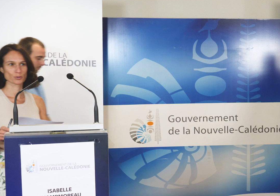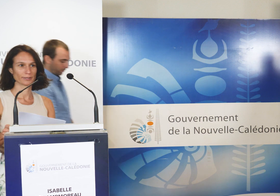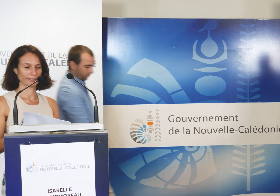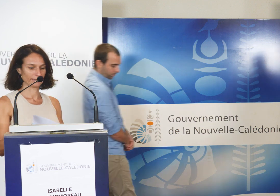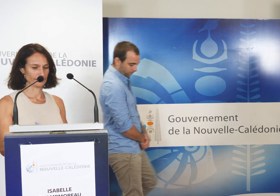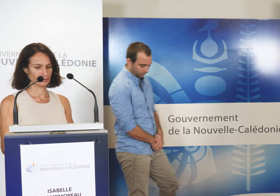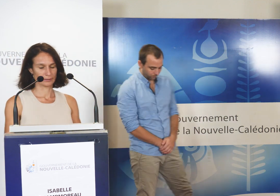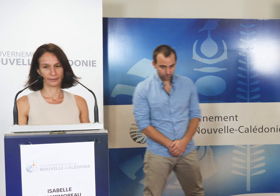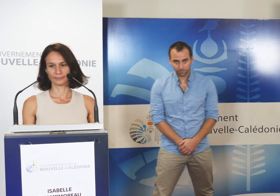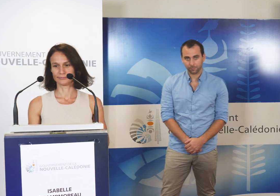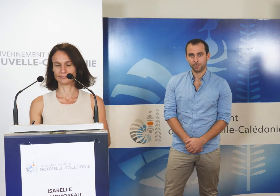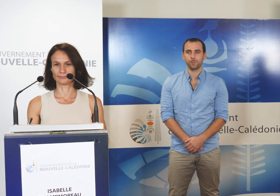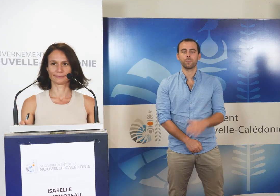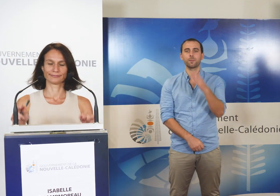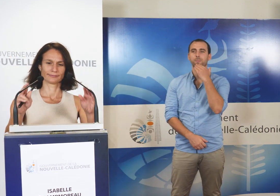Bonjour à tous.